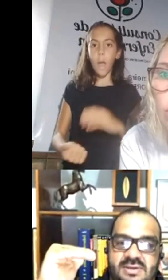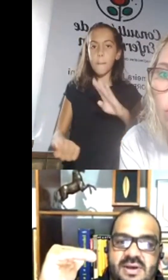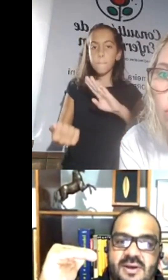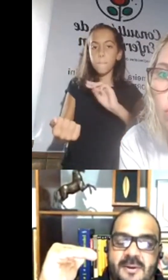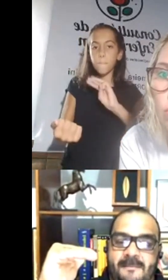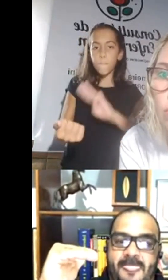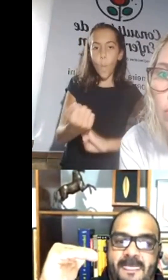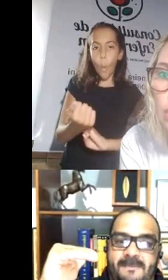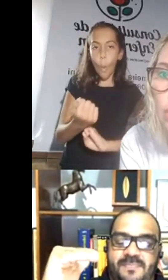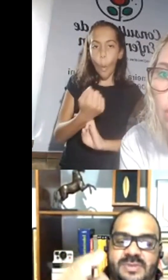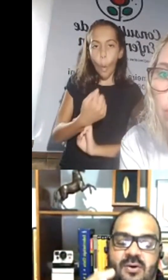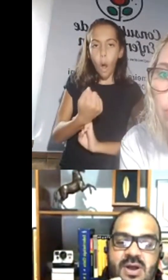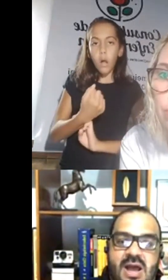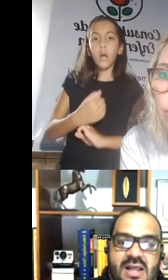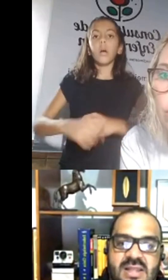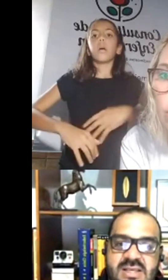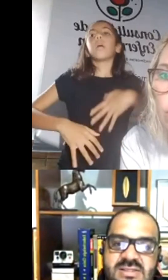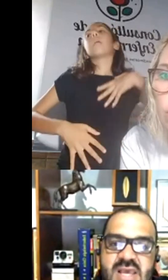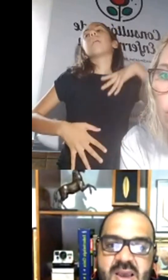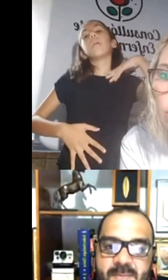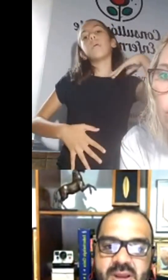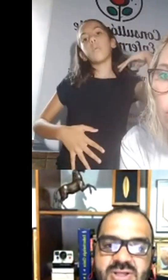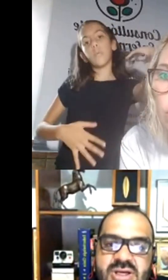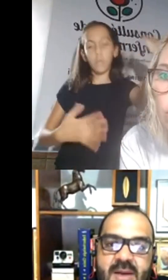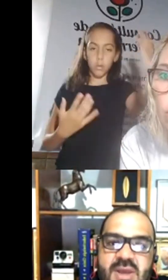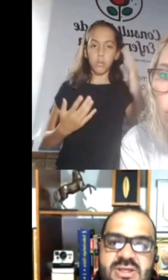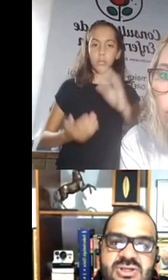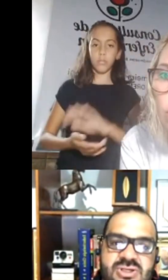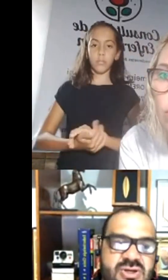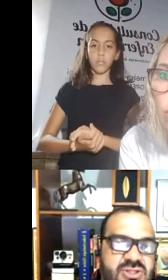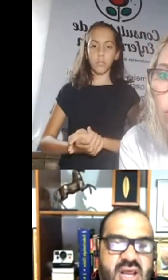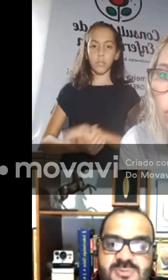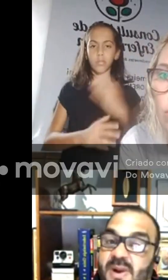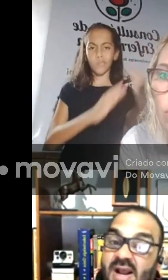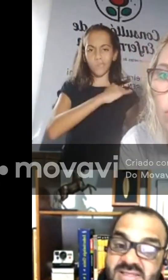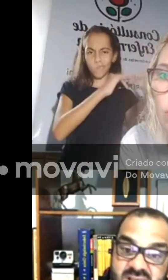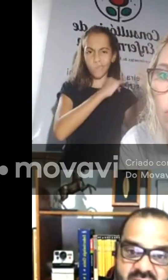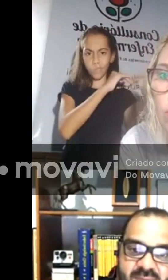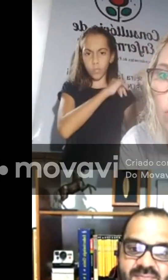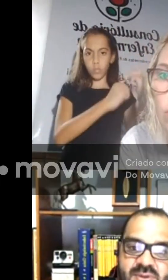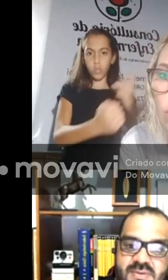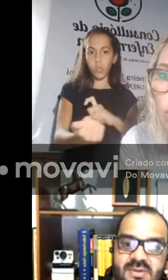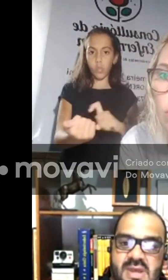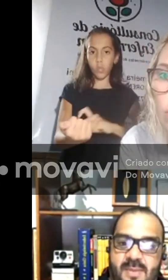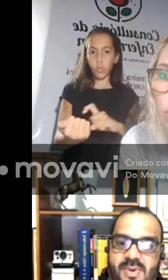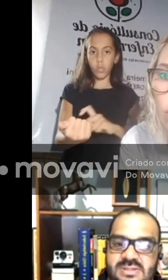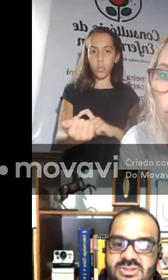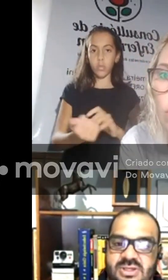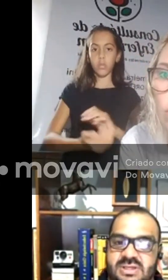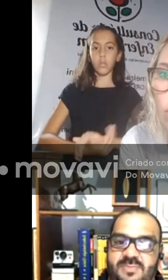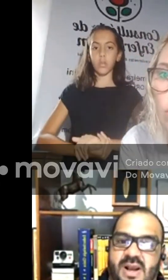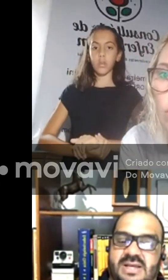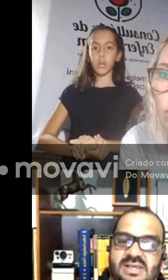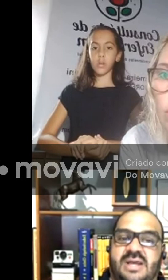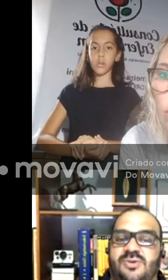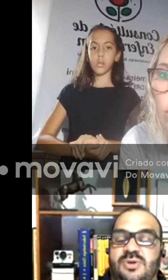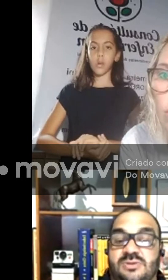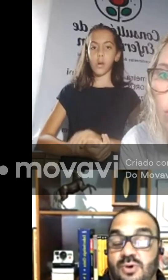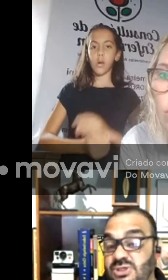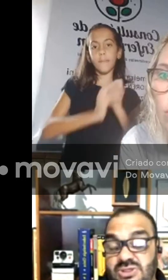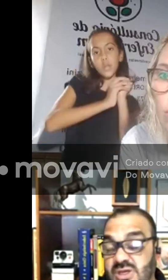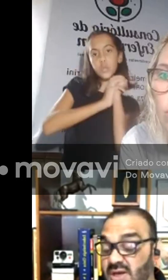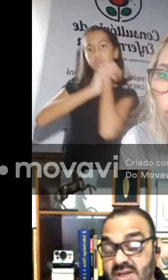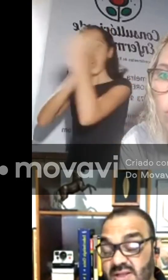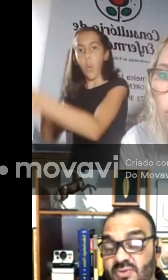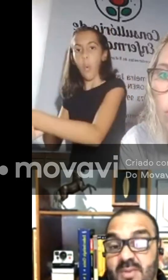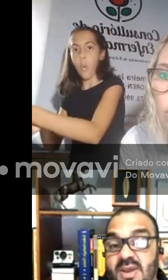ali. Sim. Então, nem sempre, antigamente a gente tinha estresse para caçar, na época antigas, né, para caçar e tudo isso. Hoje